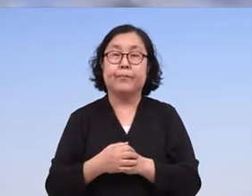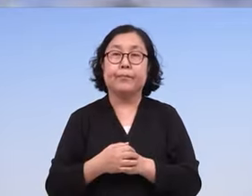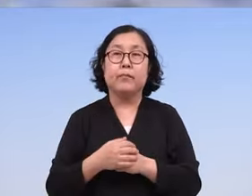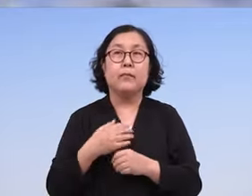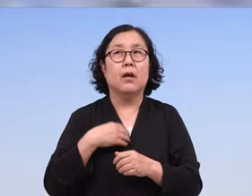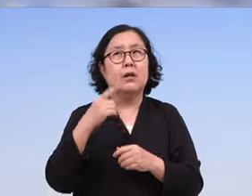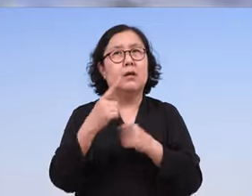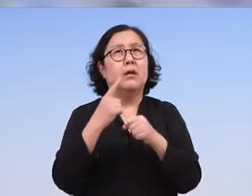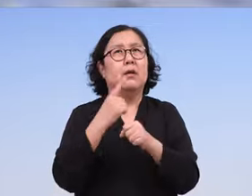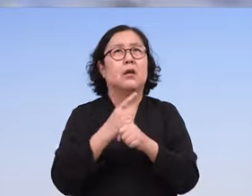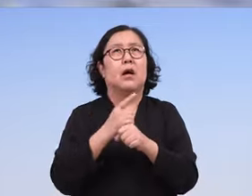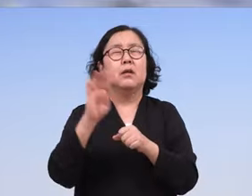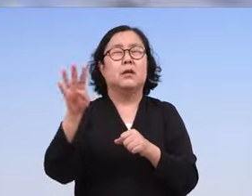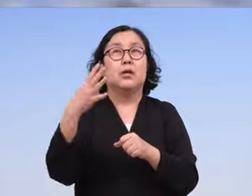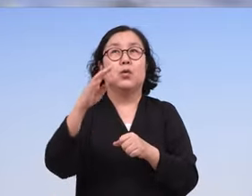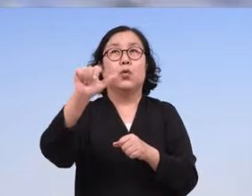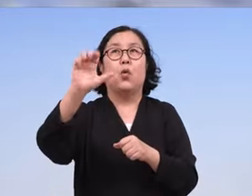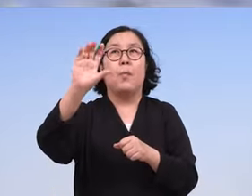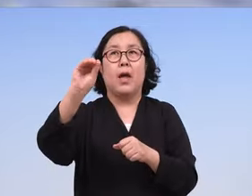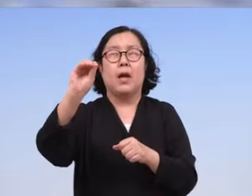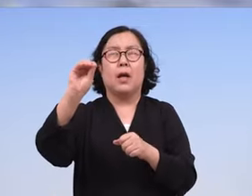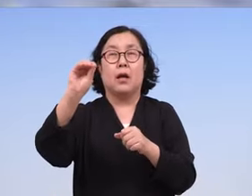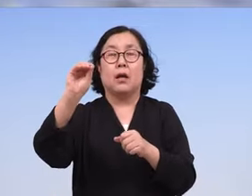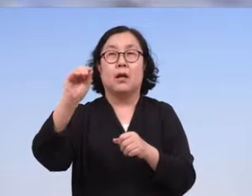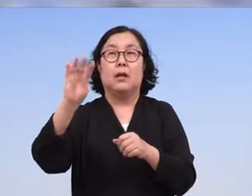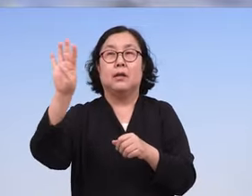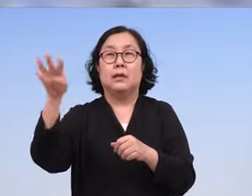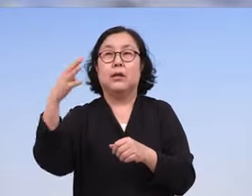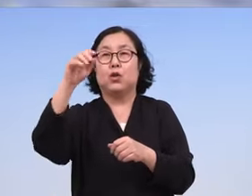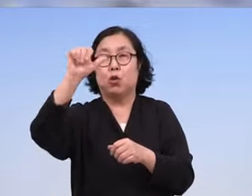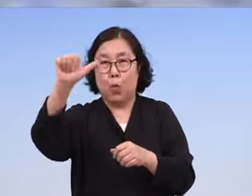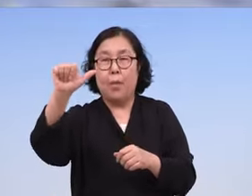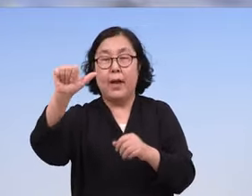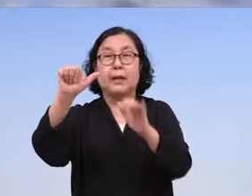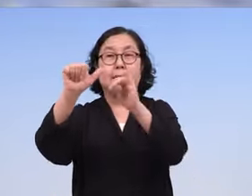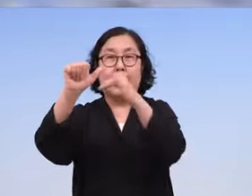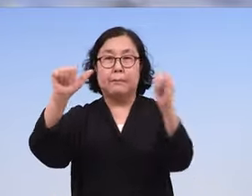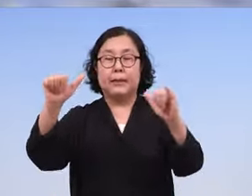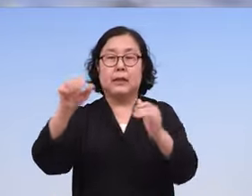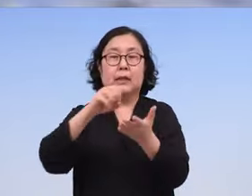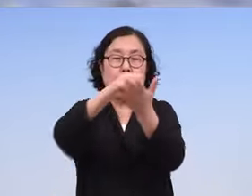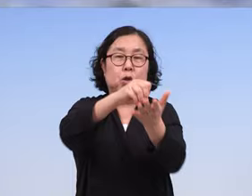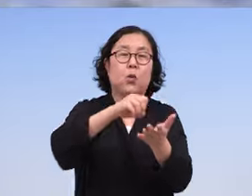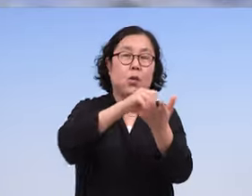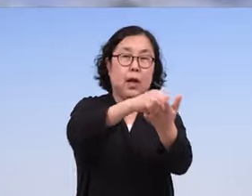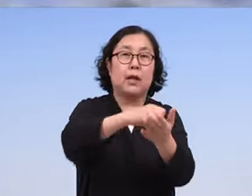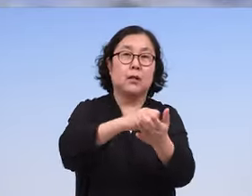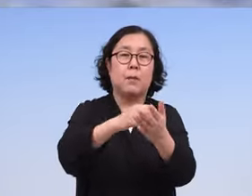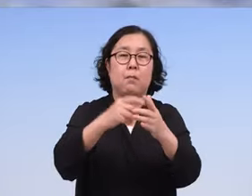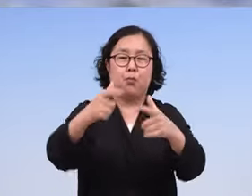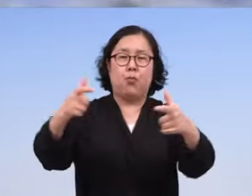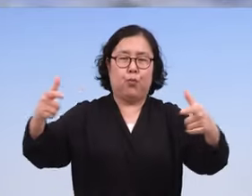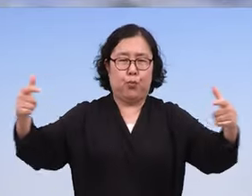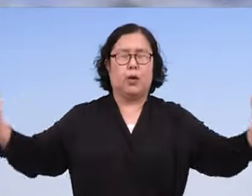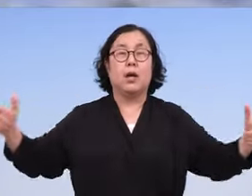저희가 1년에 한 4,500명씩 등록할 때예요. 막 벌떼처럼 몰려오던 때예요.